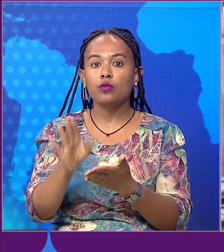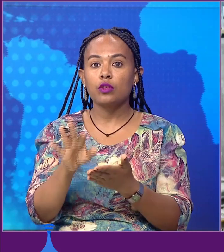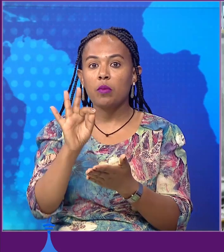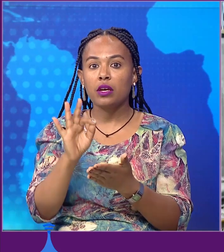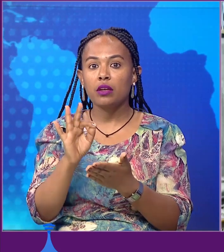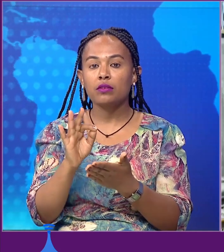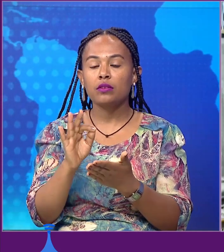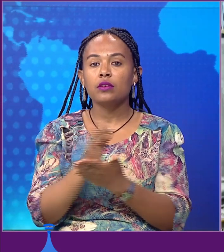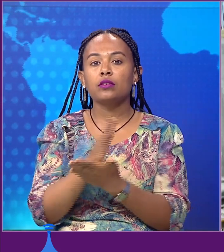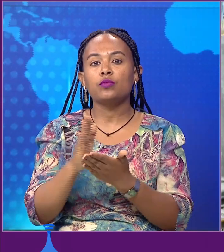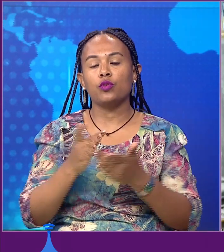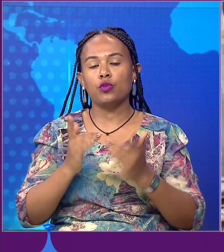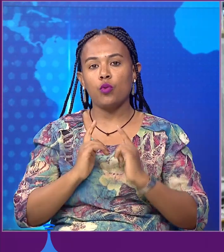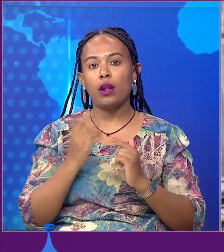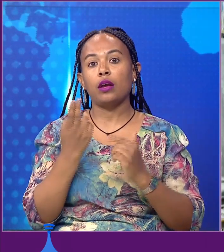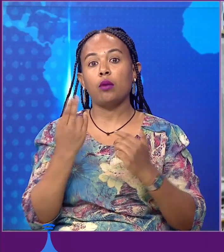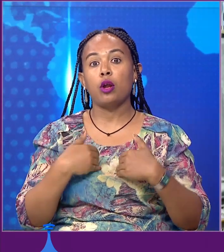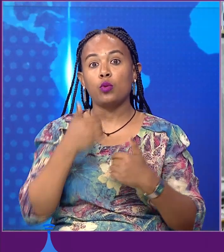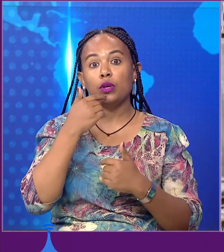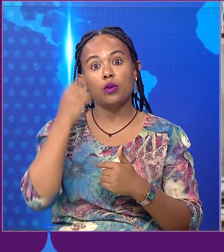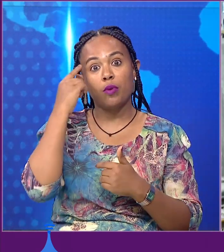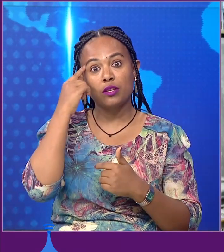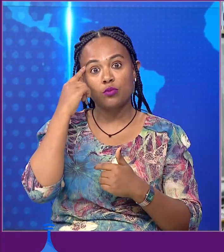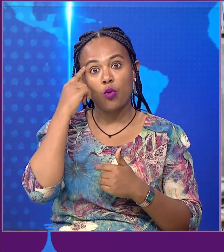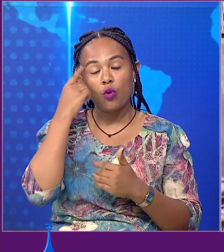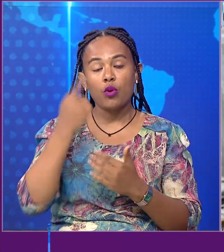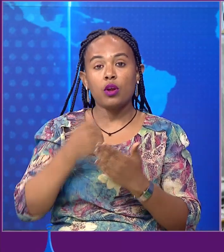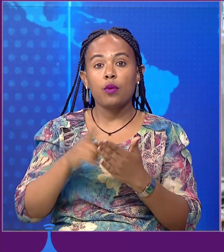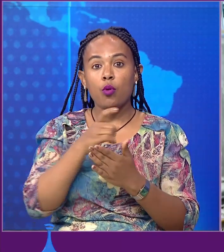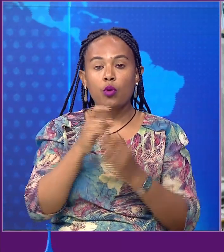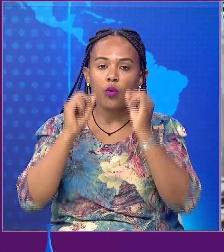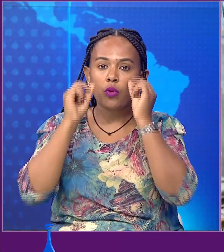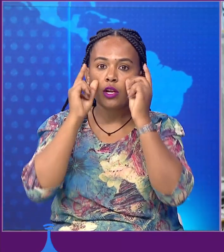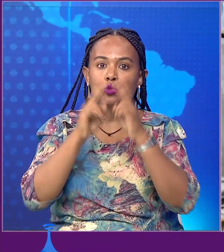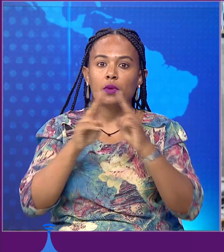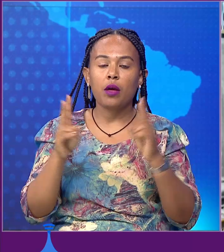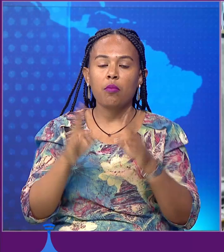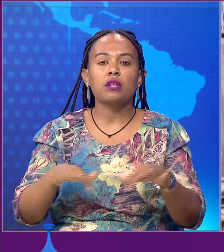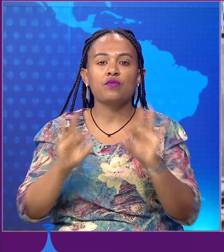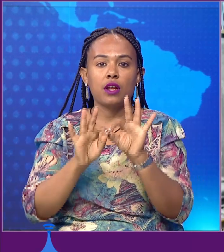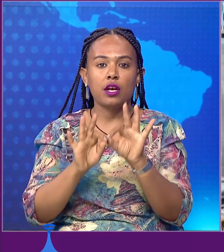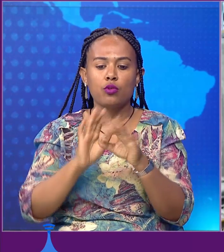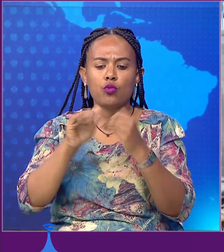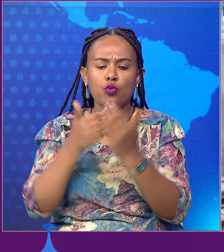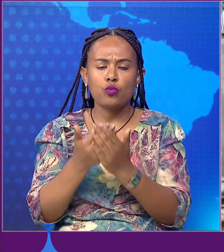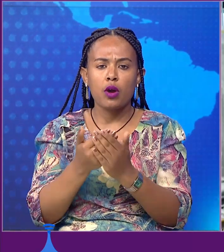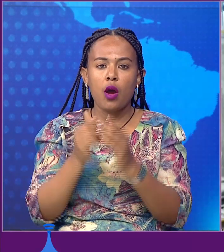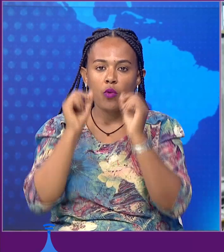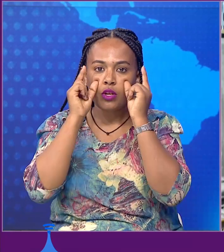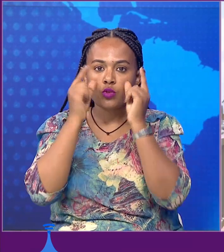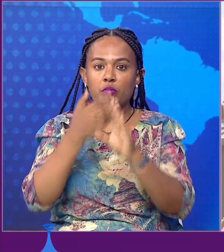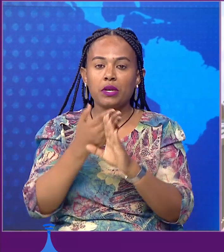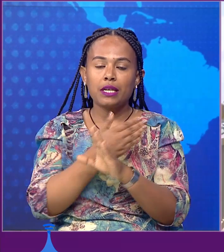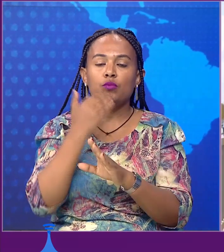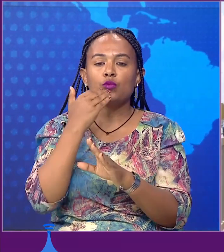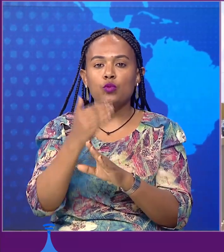ኖረዋል እና እንደዚህ ነገሮች ላይ ጥቅም አለው ብዬ ነው የማስበው። ዲጂታል መሆኑ ምንም ግን አዌርነሱ በጣም አስፈላጊ ነው። ቢቀድም ሁሉም ሰው ላይ አዌርነሱ ቢቀድም ዲጂታል መሆኑ በጣም ቤስት